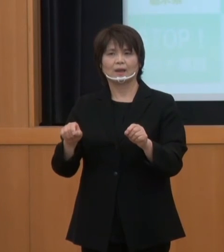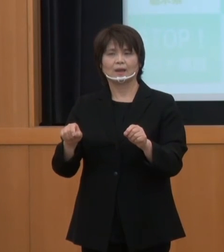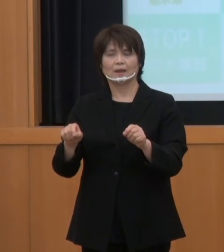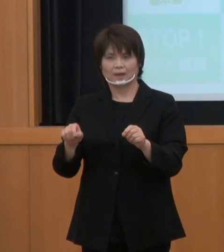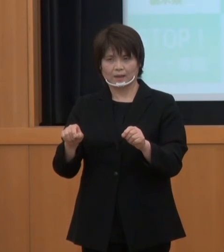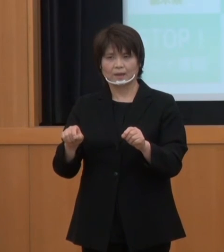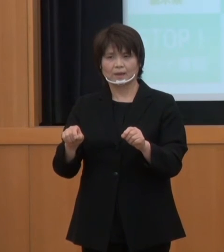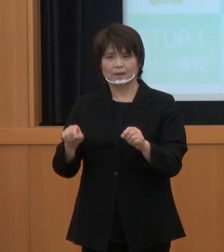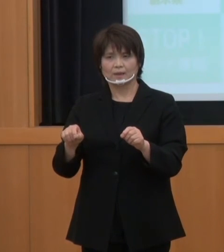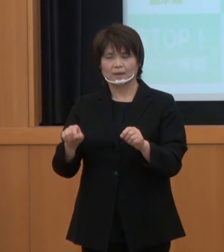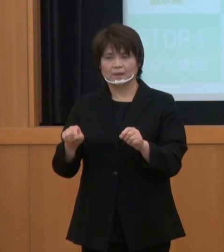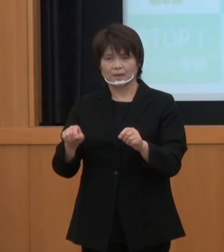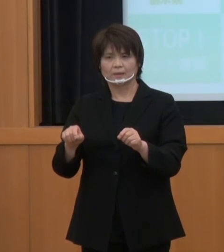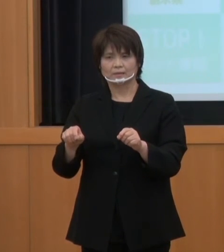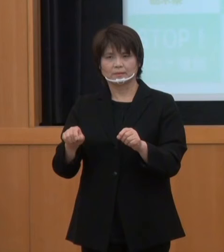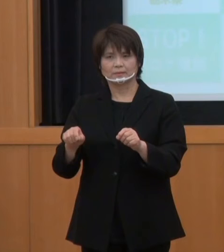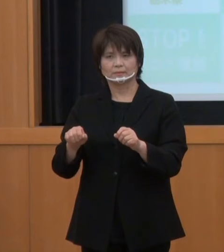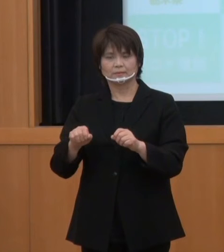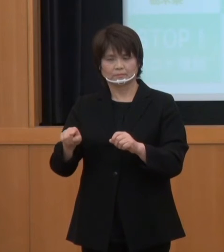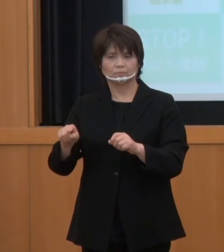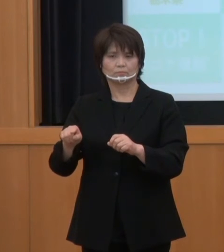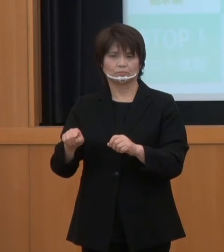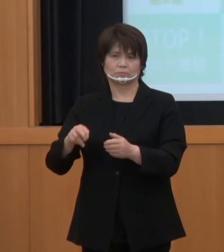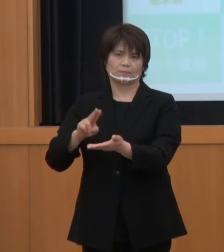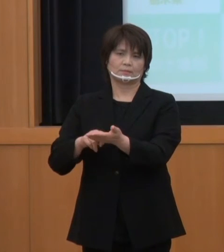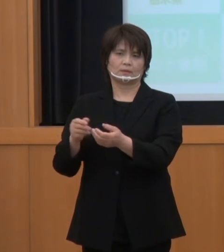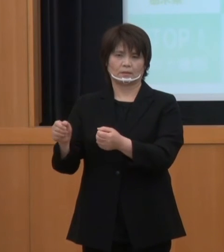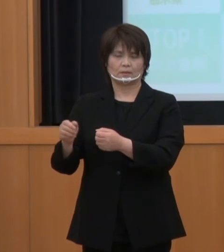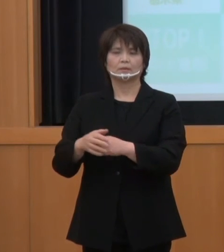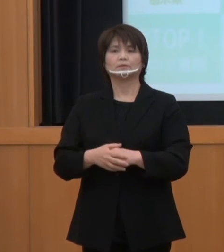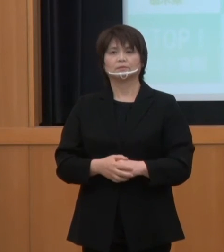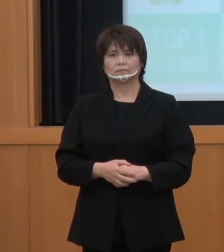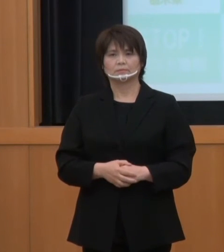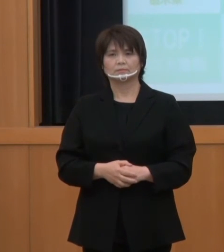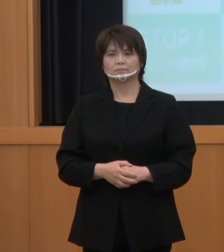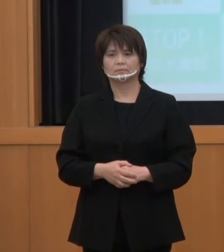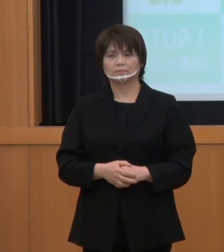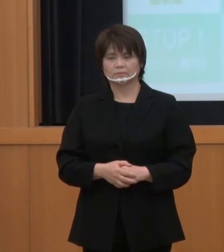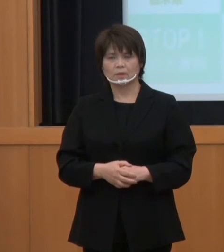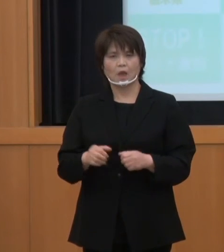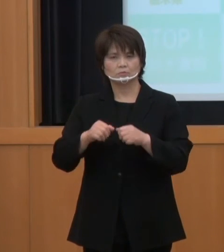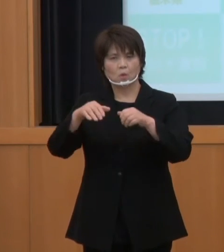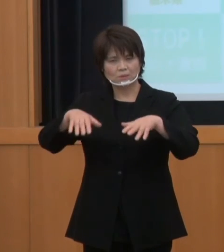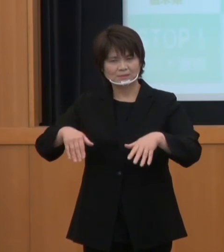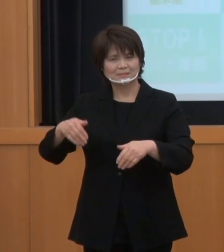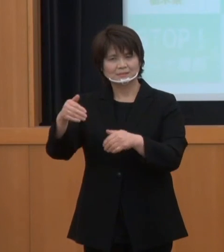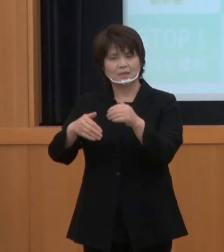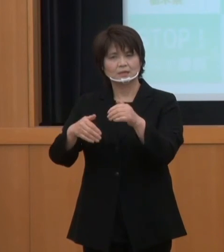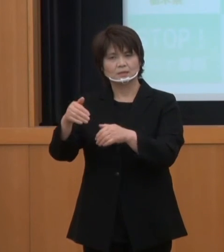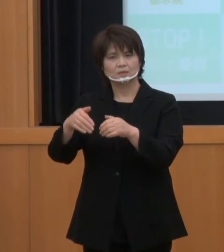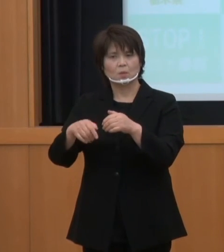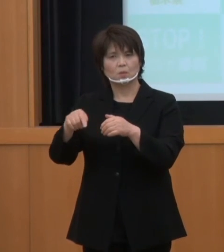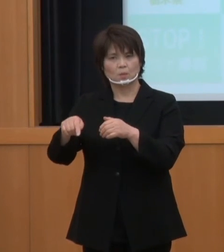草の根選挙に徹したと、その結果が組織選挙が草の根選挙を